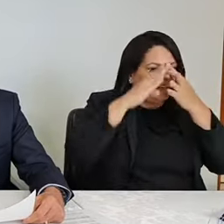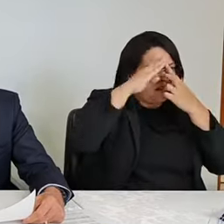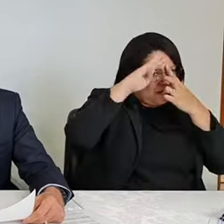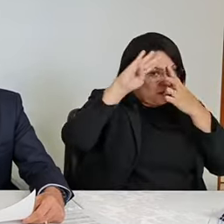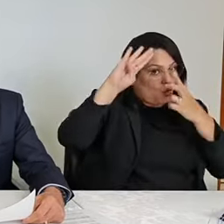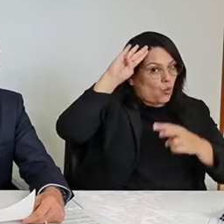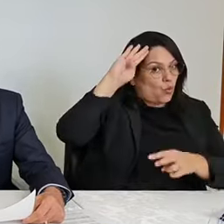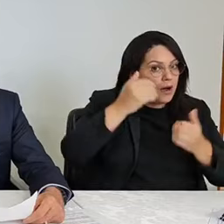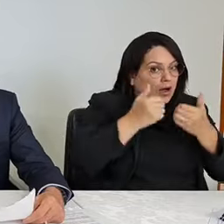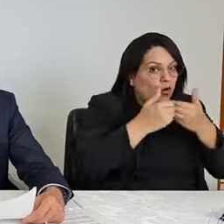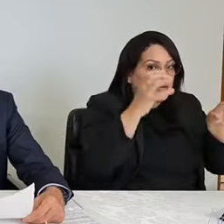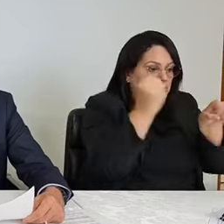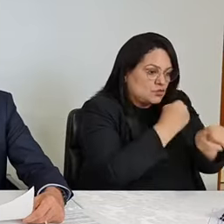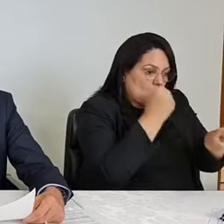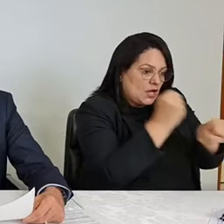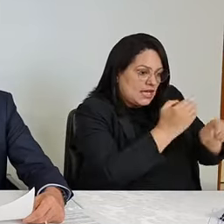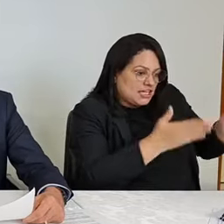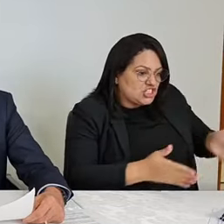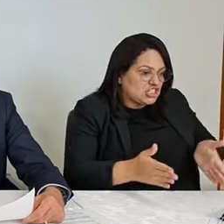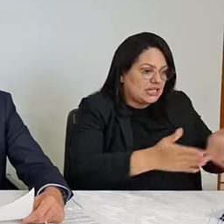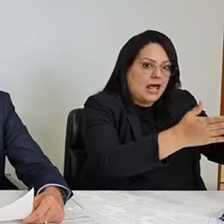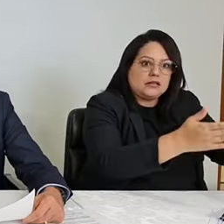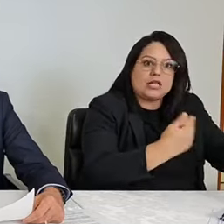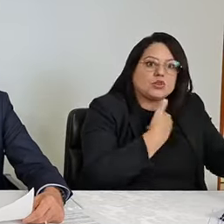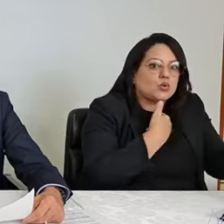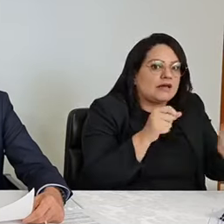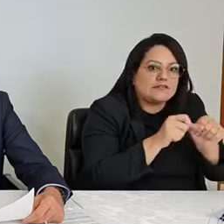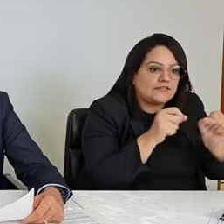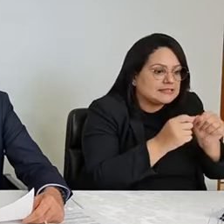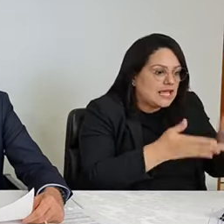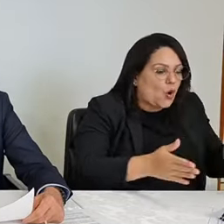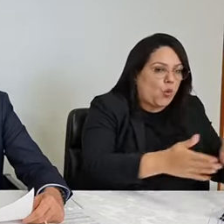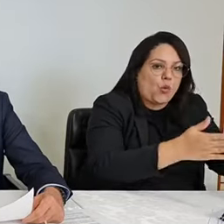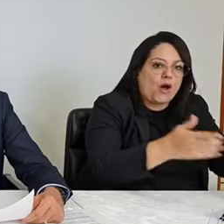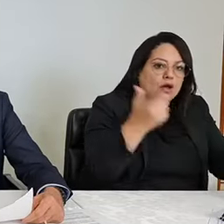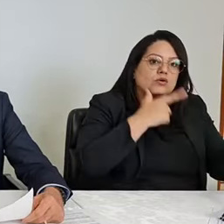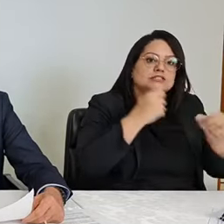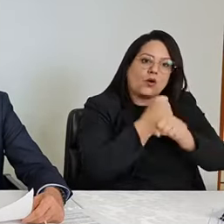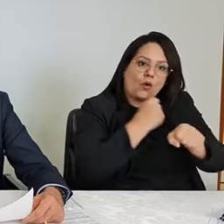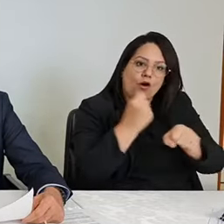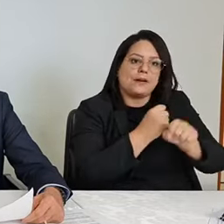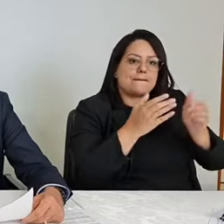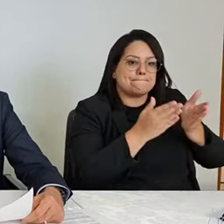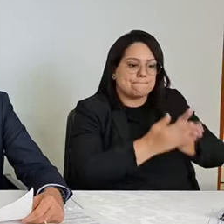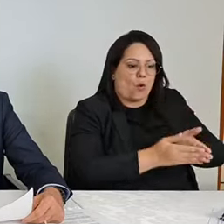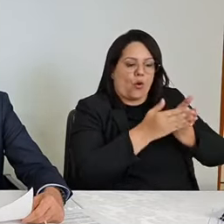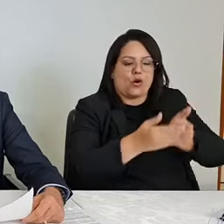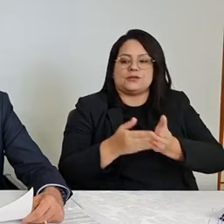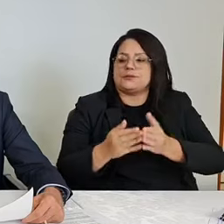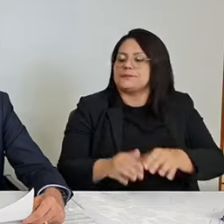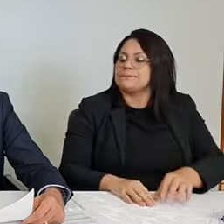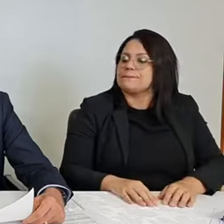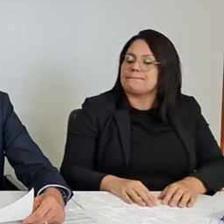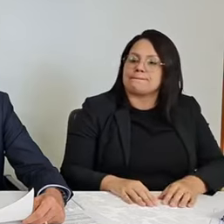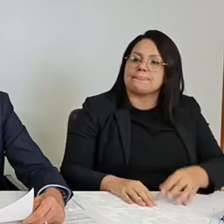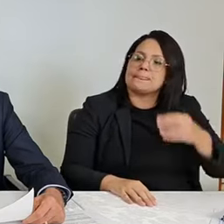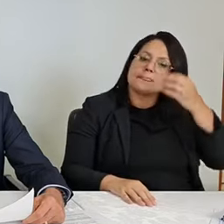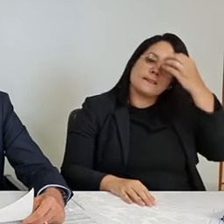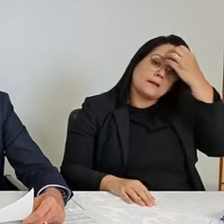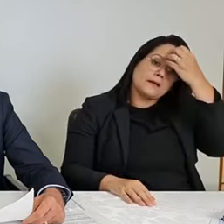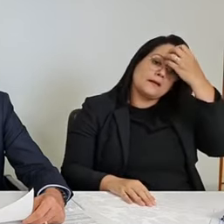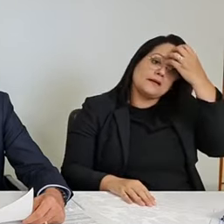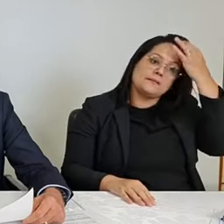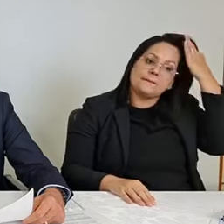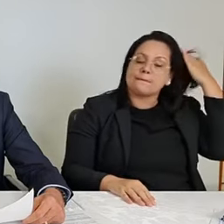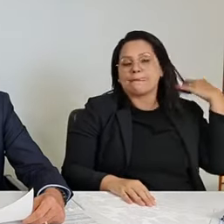e em poucos meses aparecer um porto para ser financiado. O que também é Tô vendo aqui, né? Esquisito. É, possíveis inconsistências na aprovação